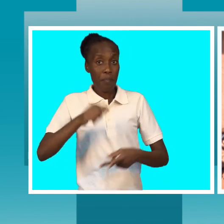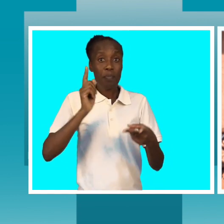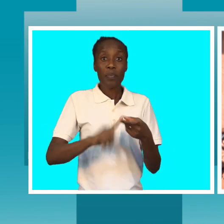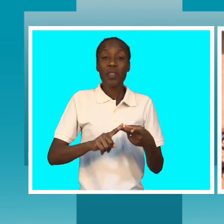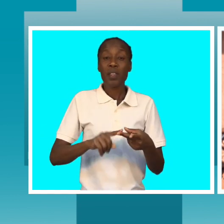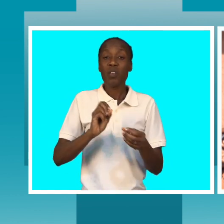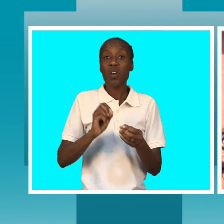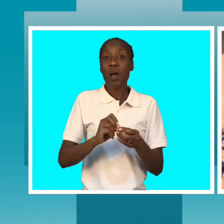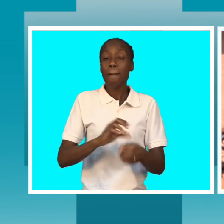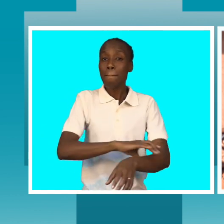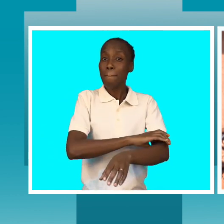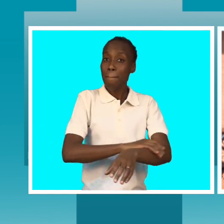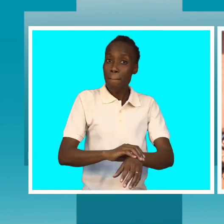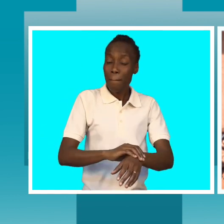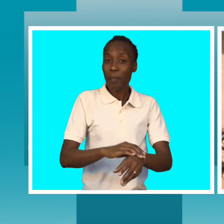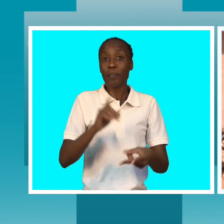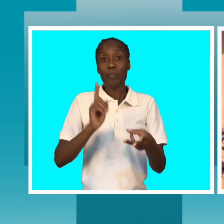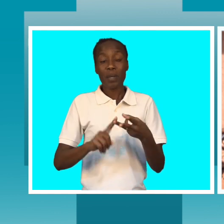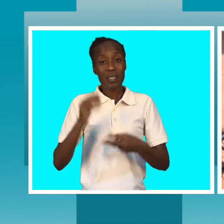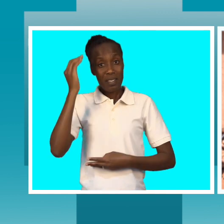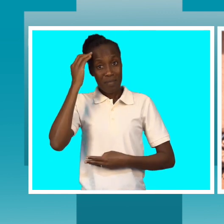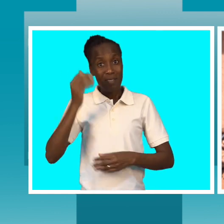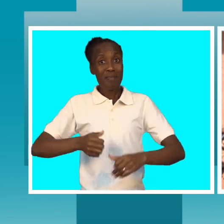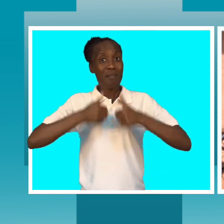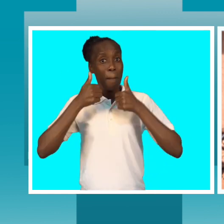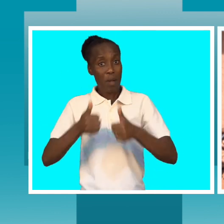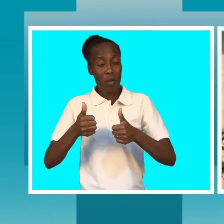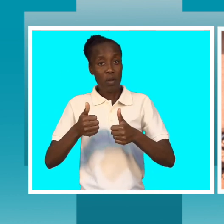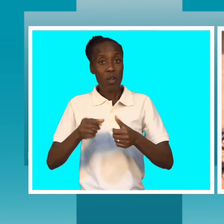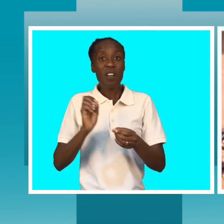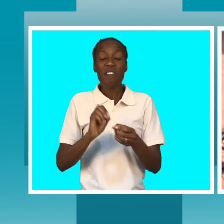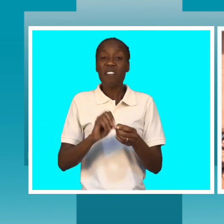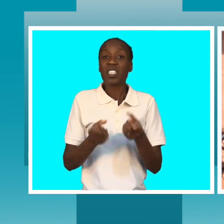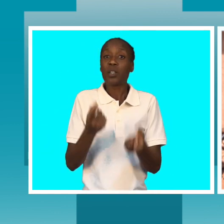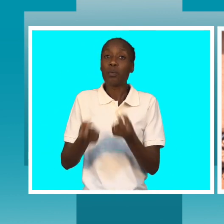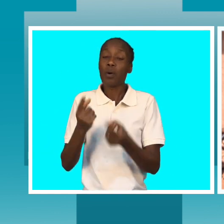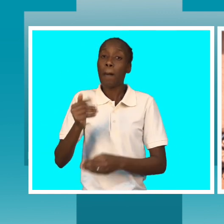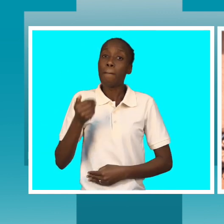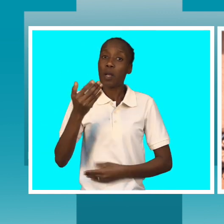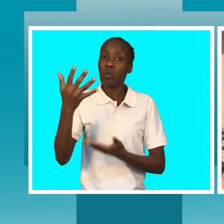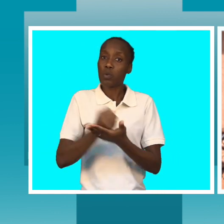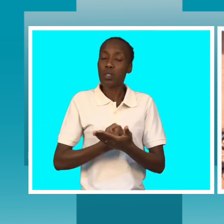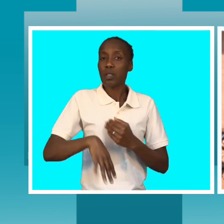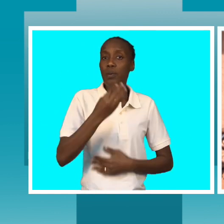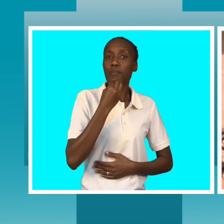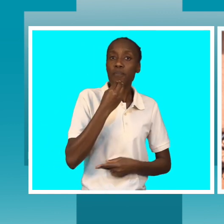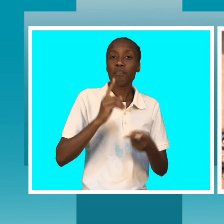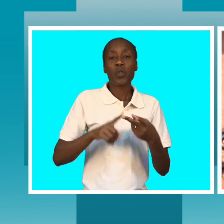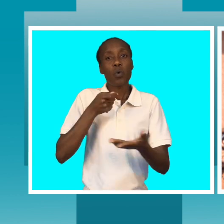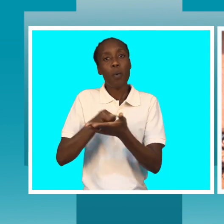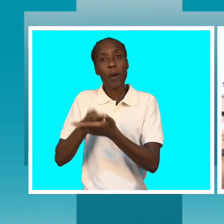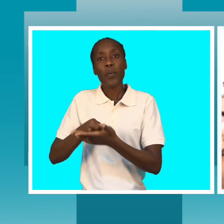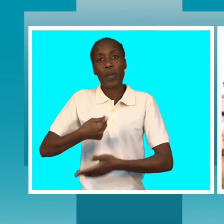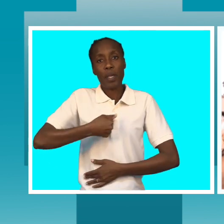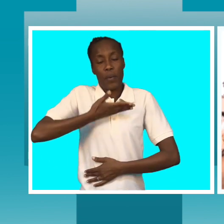meu mal, com cabeça, está bom. Eu costumo fazer alguma coisa para conseguir para comer, para